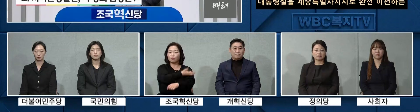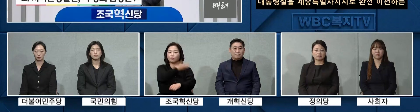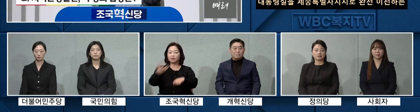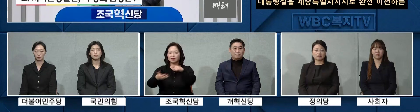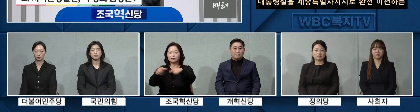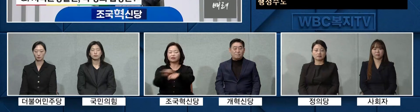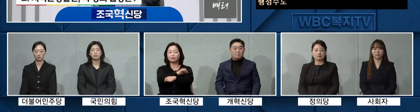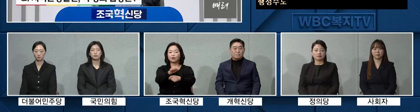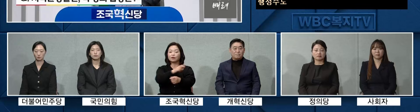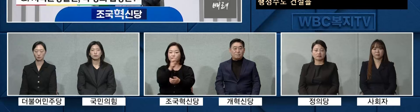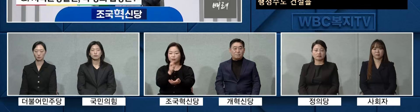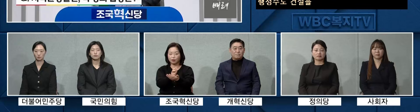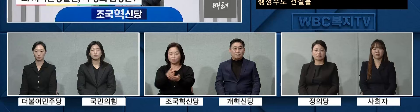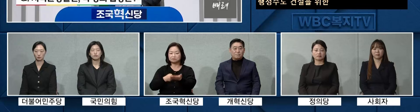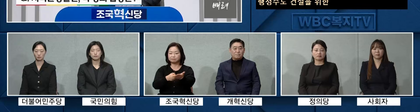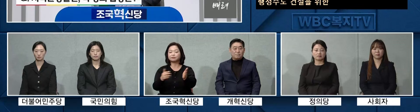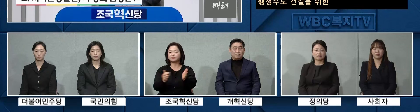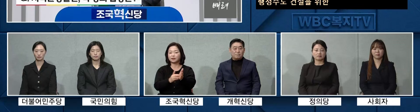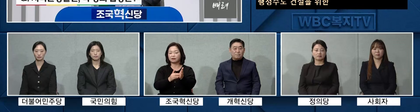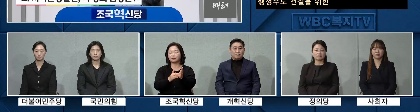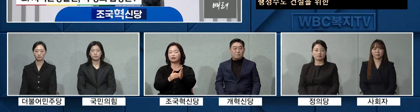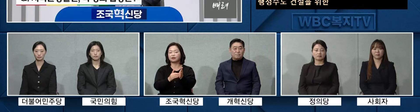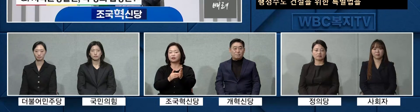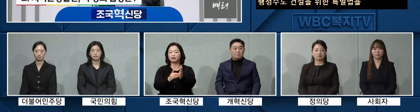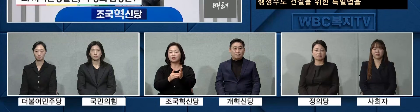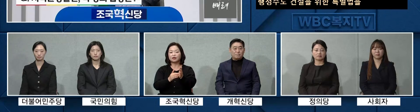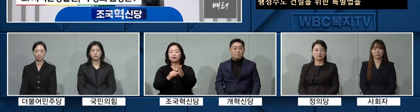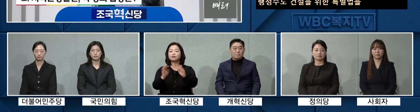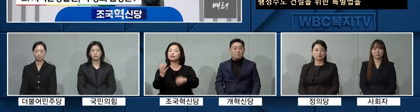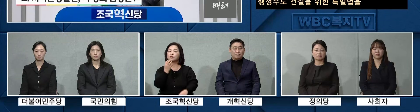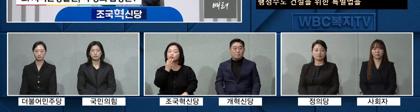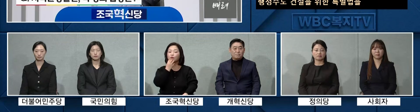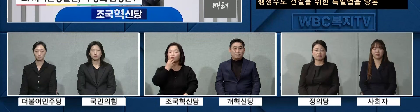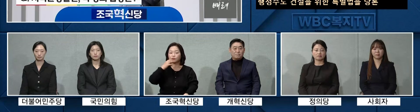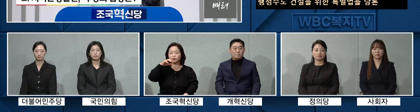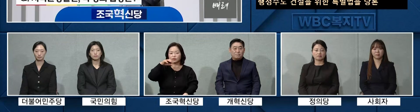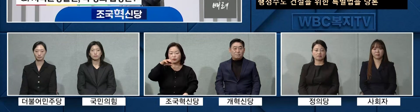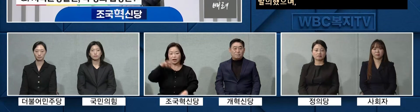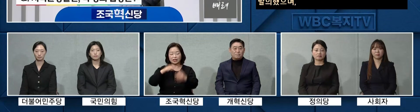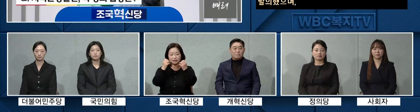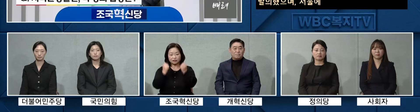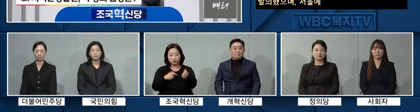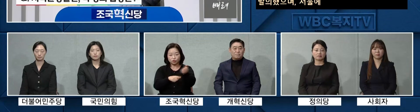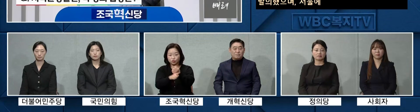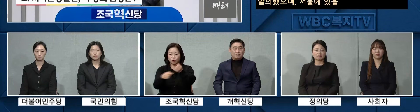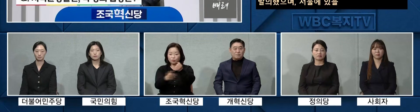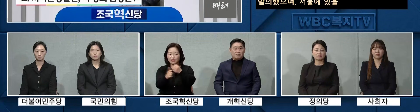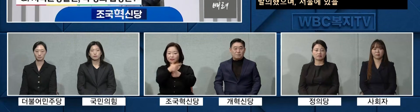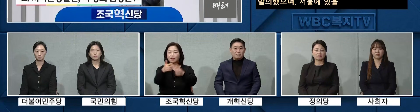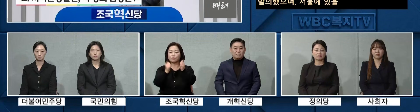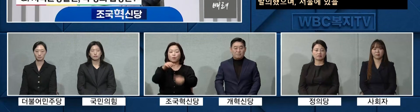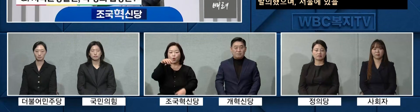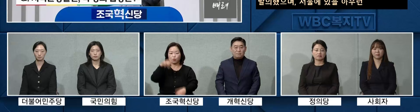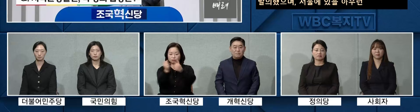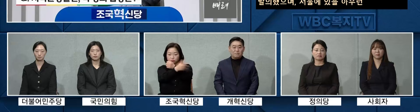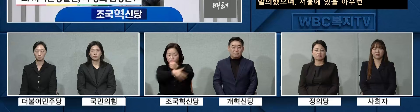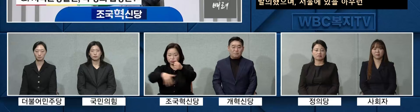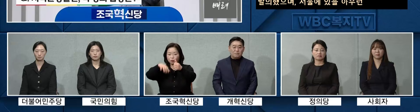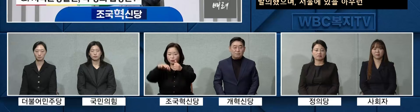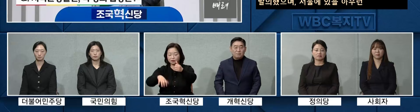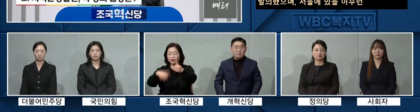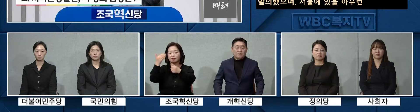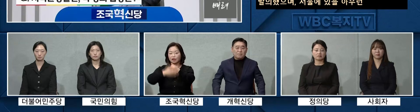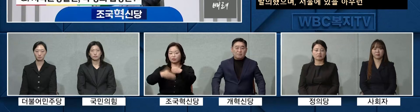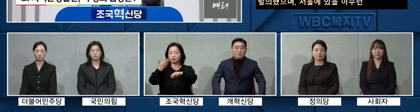특별법을 당론 발의했으며 서울에 있을 아무런 이유가 없는 대법원과 그 부속기관을 대구 등